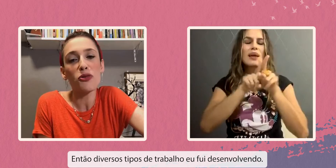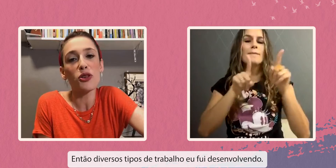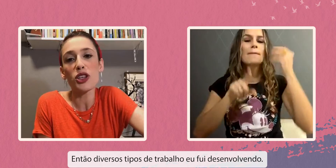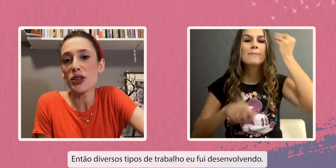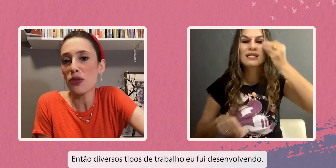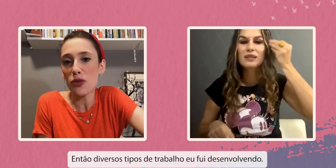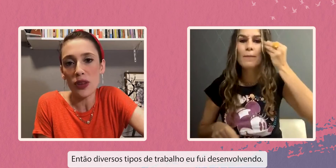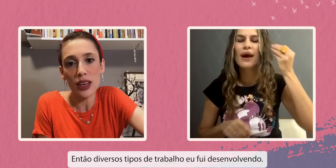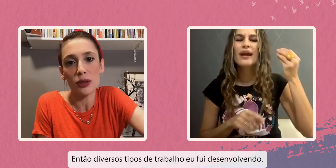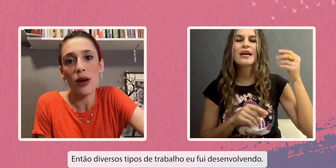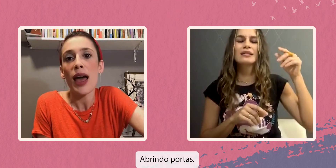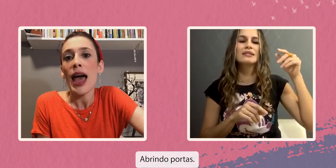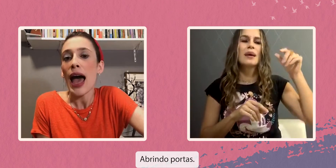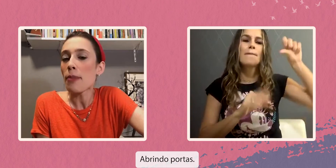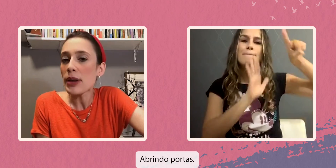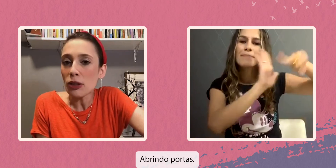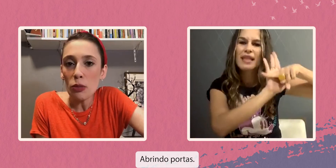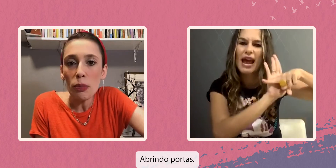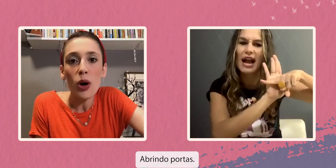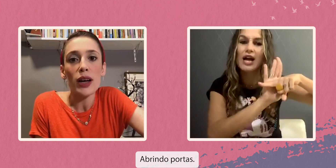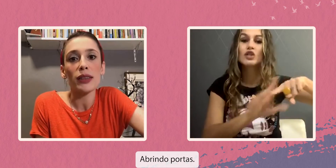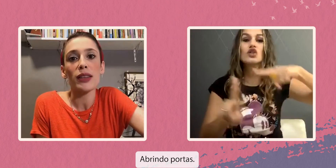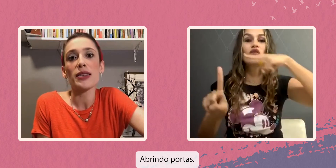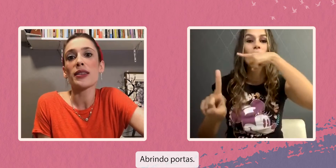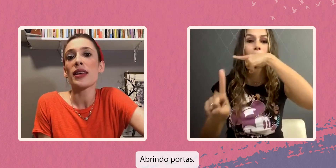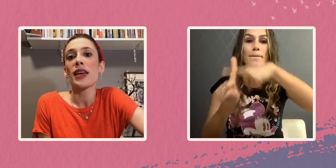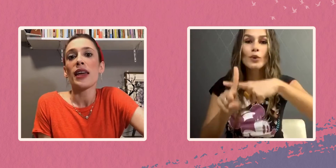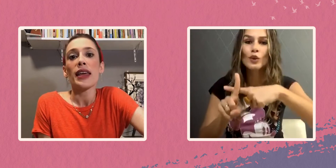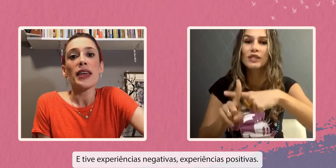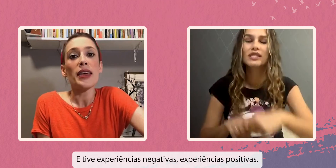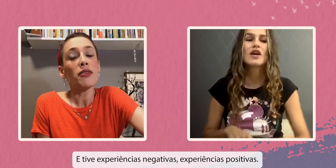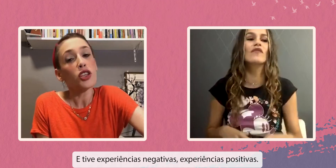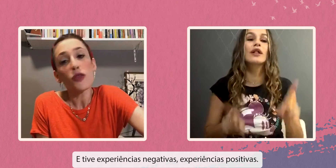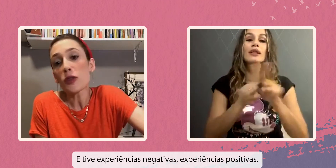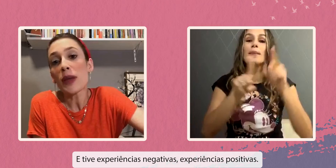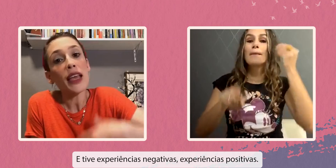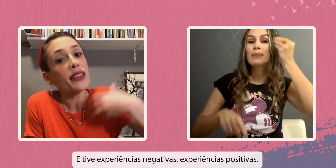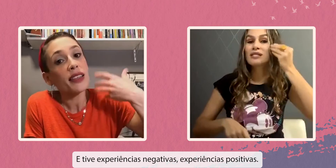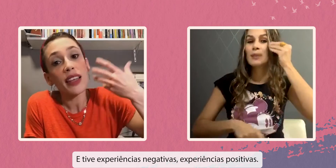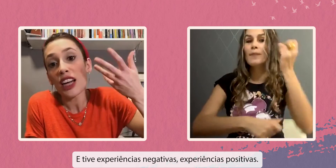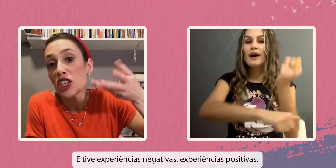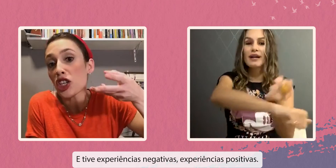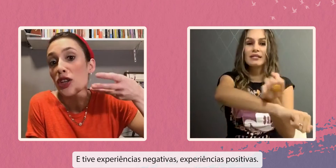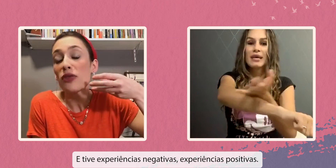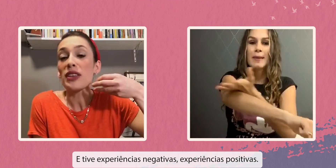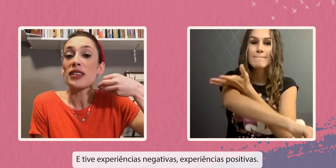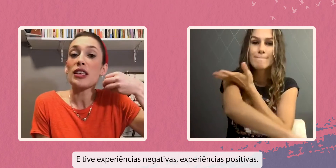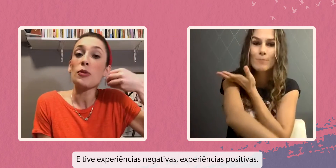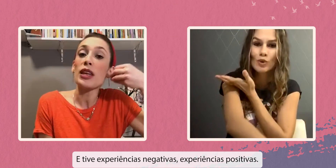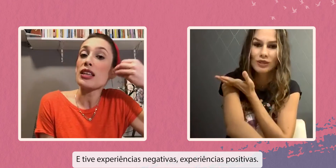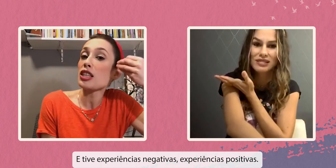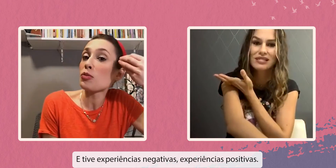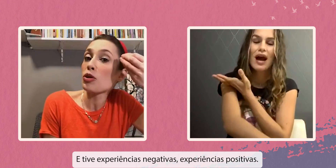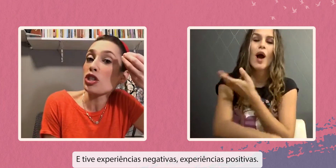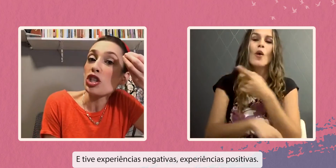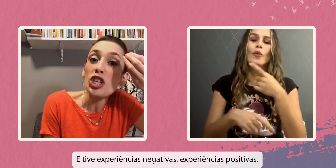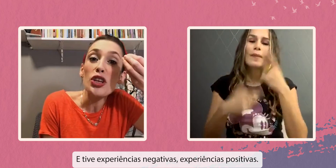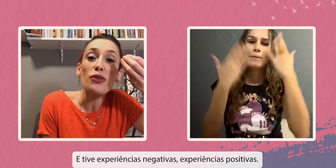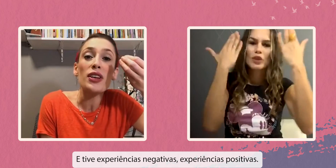trabalho eu fui desenvolvendo, ó, abrindo portas. E experiências negativas,